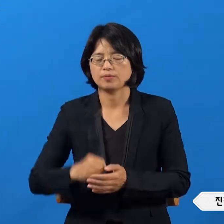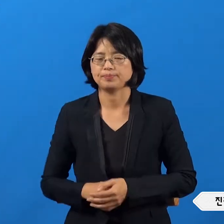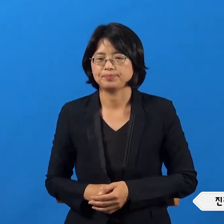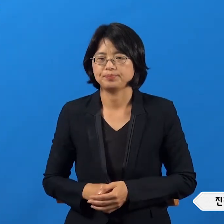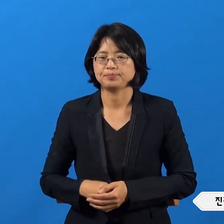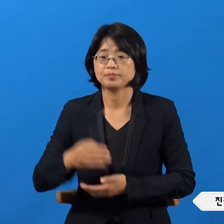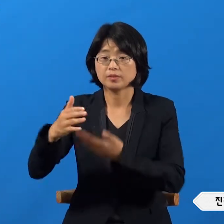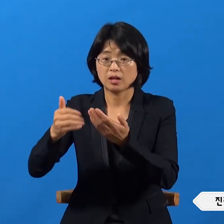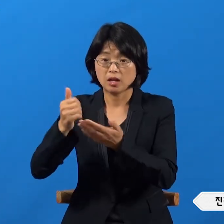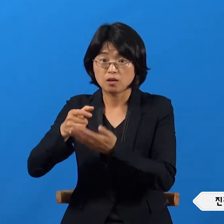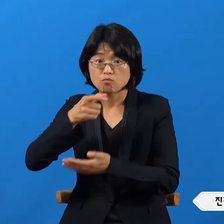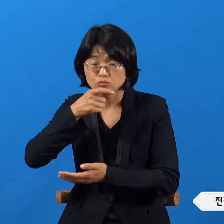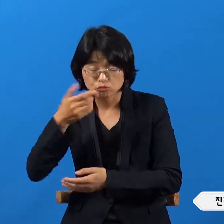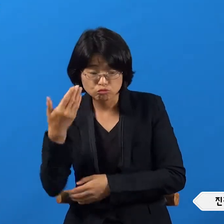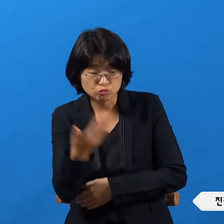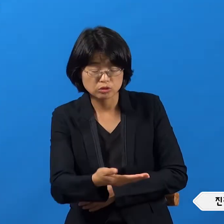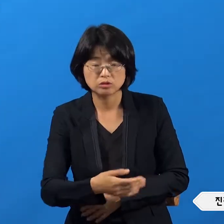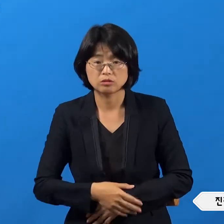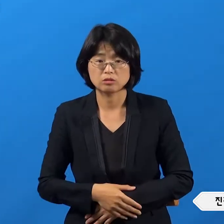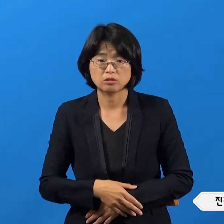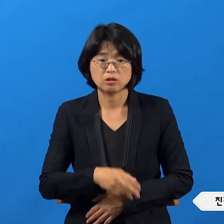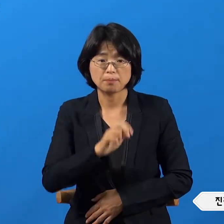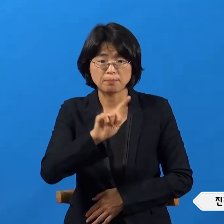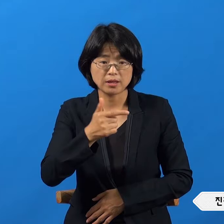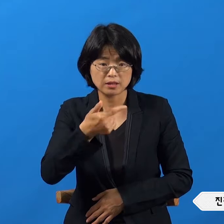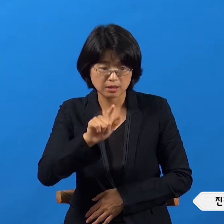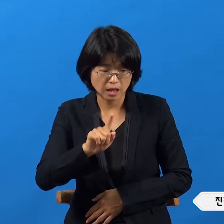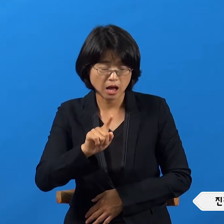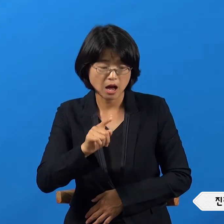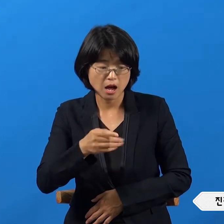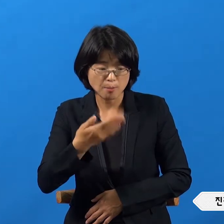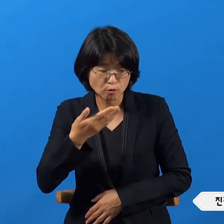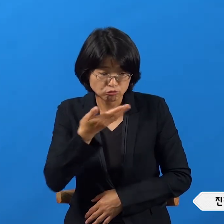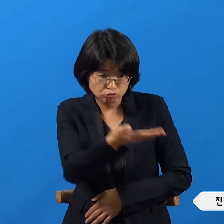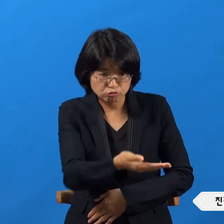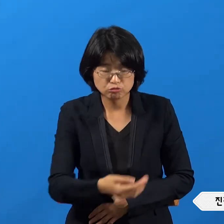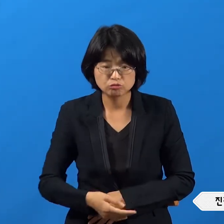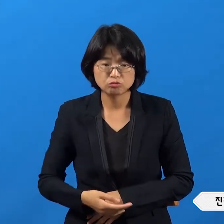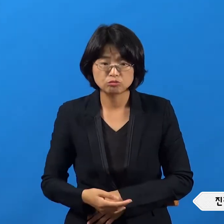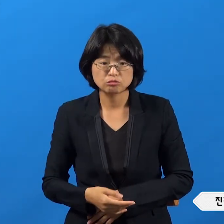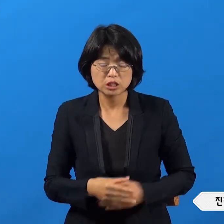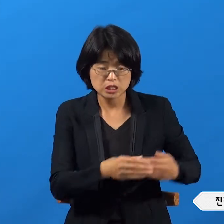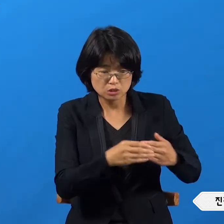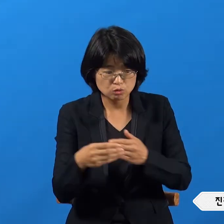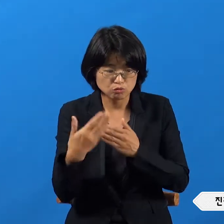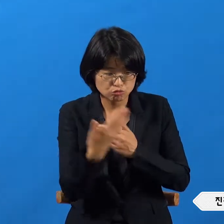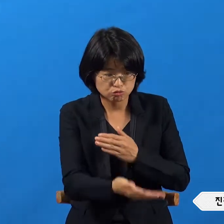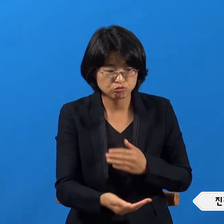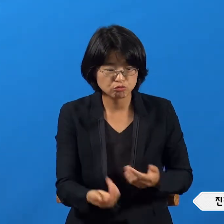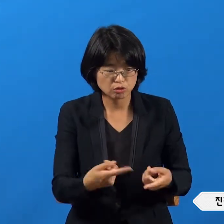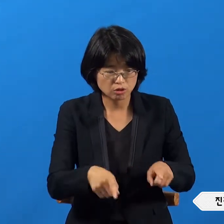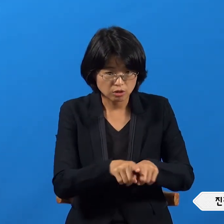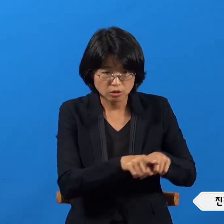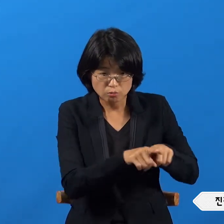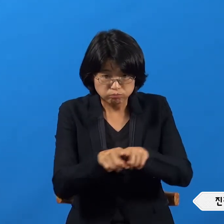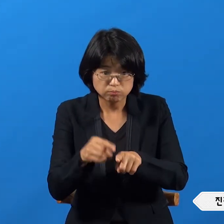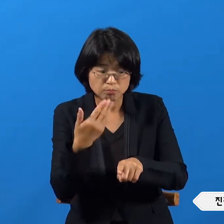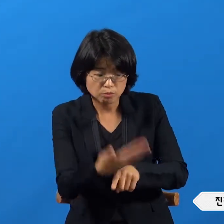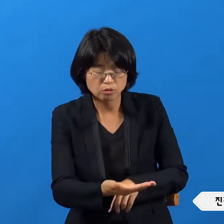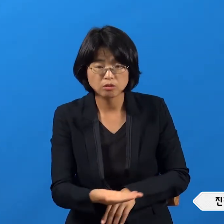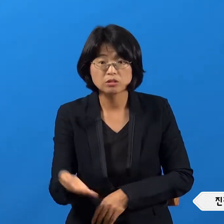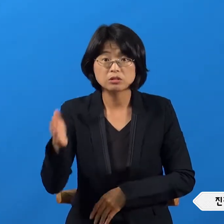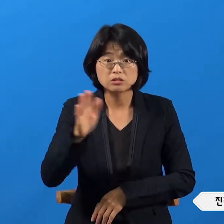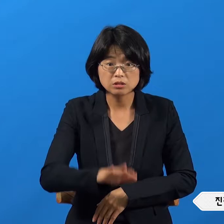만나를 먹이셨습니다. 공급하셨고 인도하셨고 동행하셨습니다. 그런데 그 모든 은혜를 다 잊어버립니다.